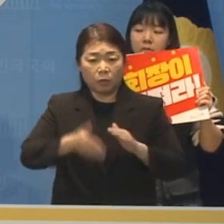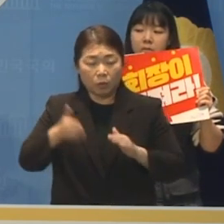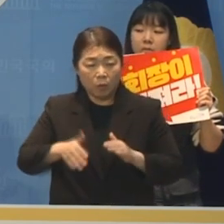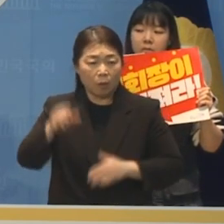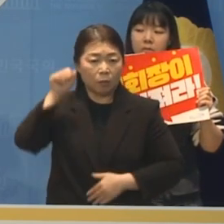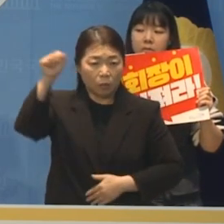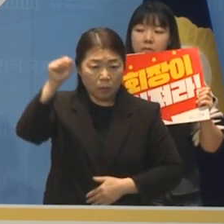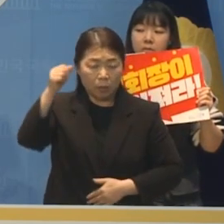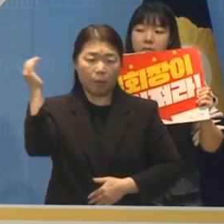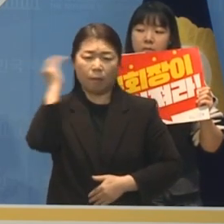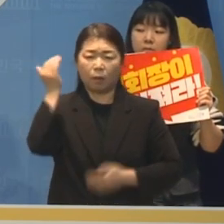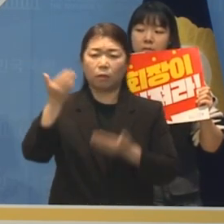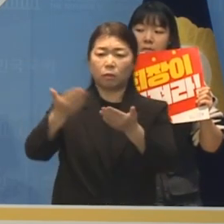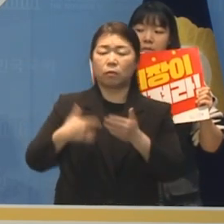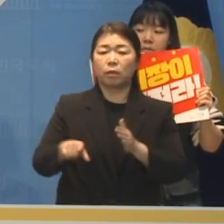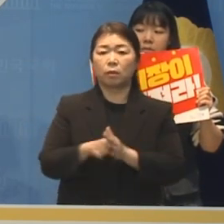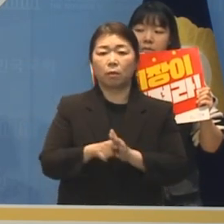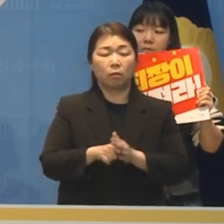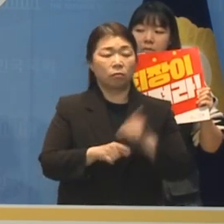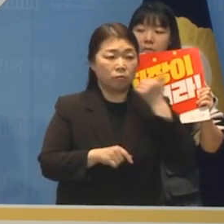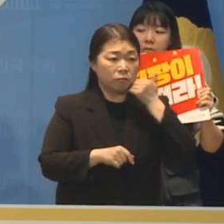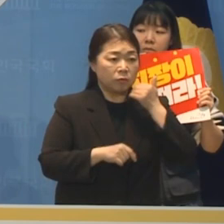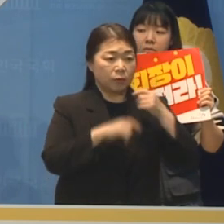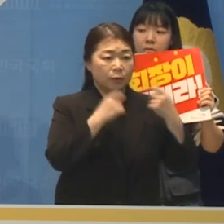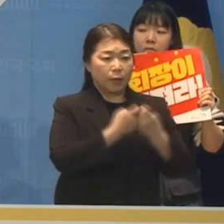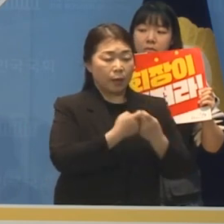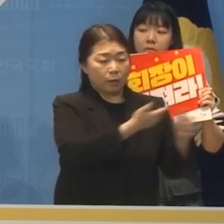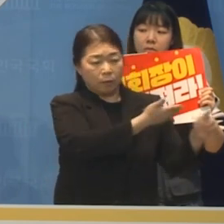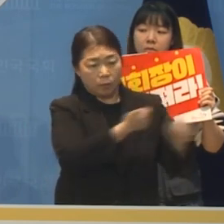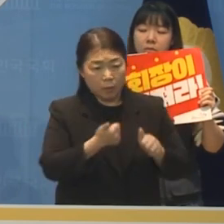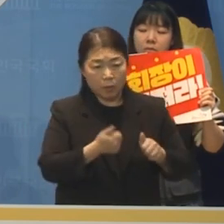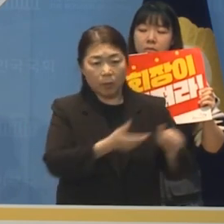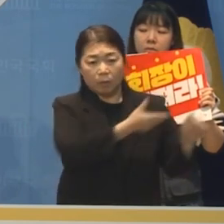농성을 방해하기 위해 용역 경비업체